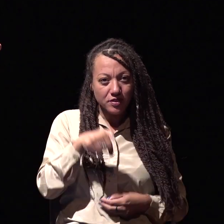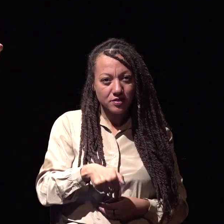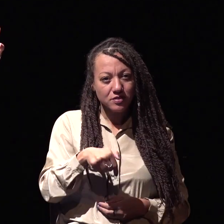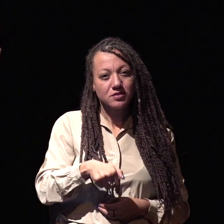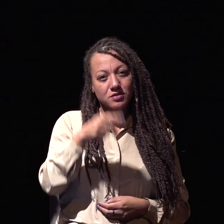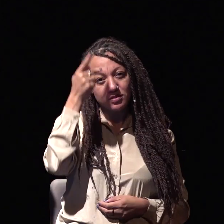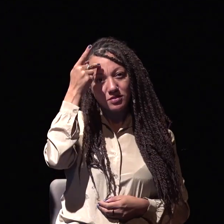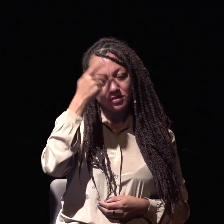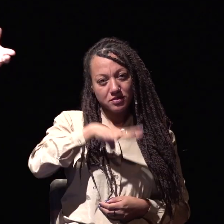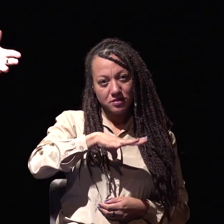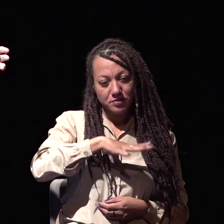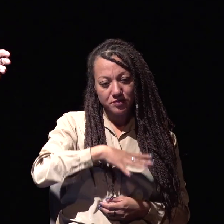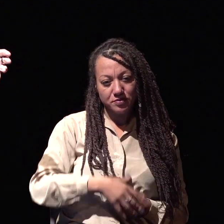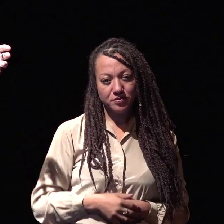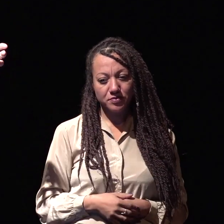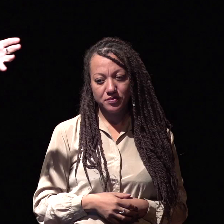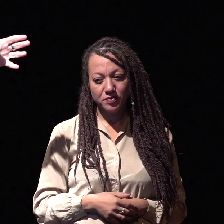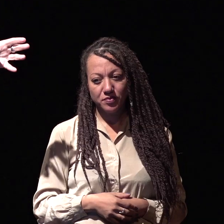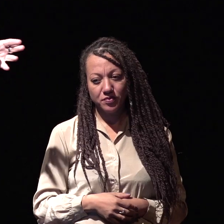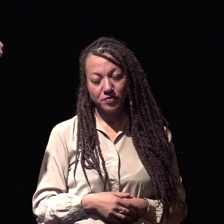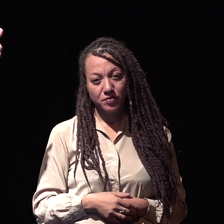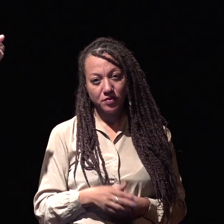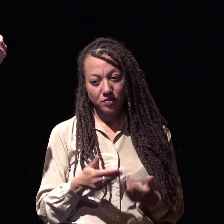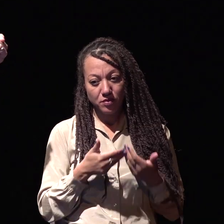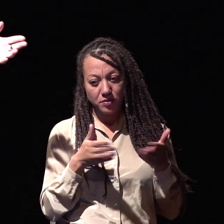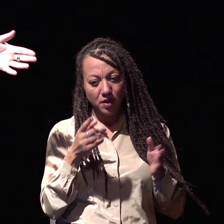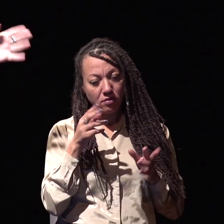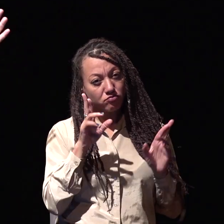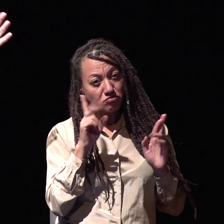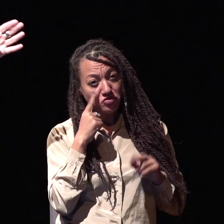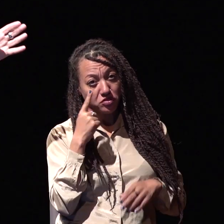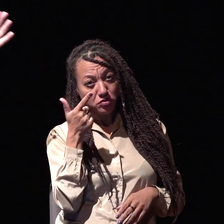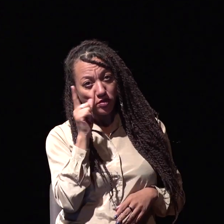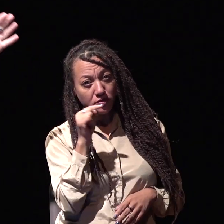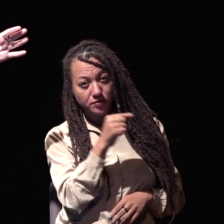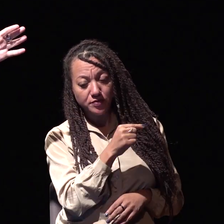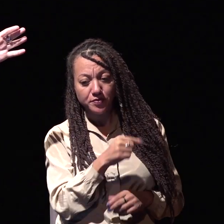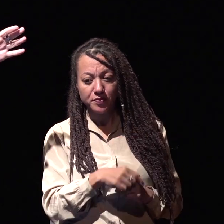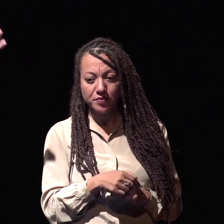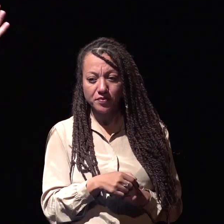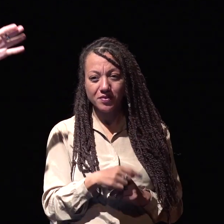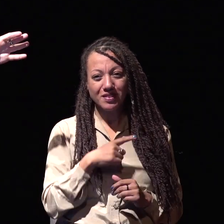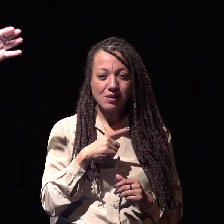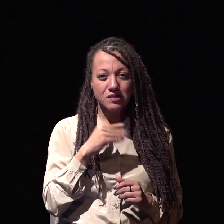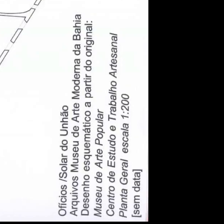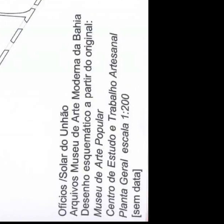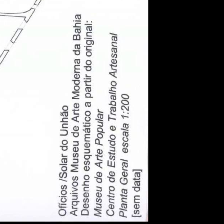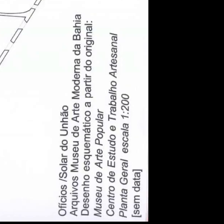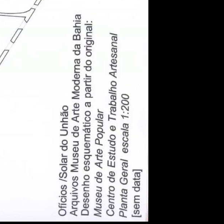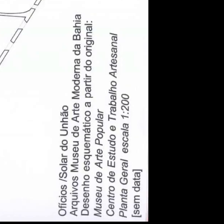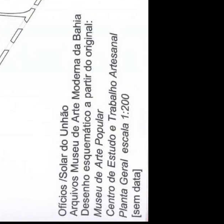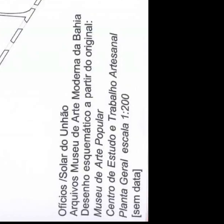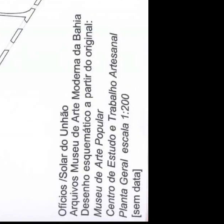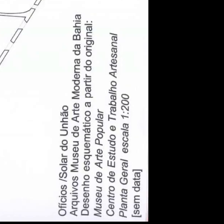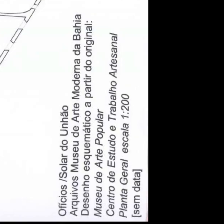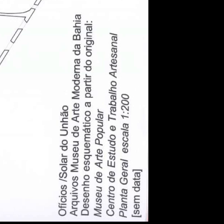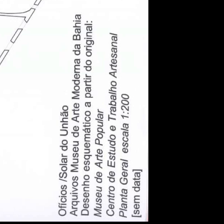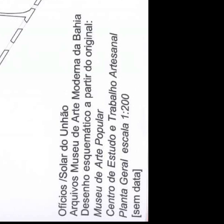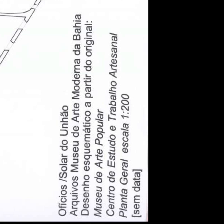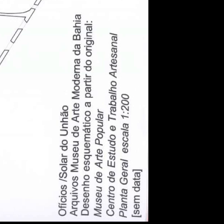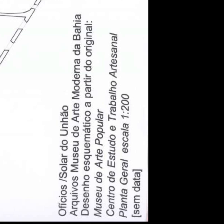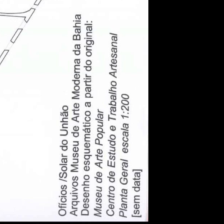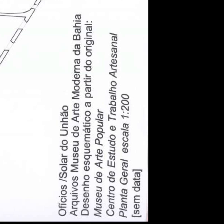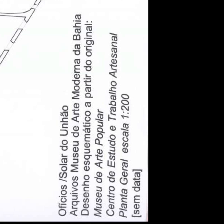aí é interessante, eu vou fazer uma ampliação aqui, espero que dê para vocês verem, é um pouco tabajara, porque esse desenho eu fiz há muito tempo atrás, eu não tinha uma